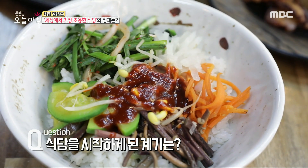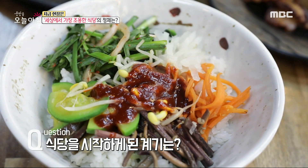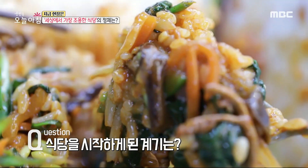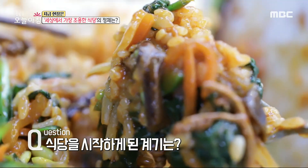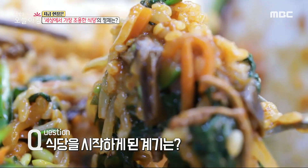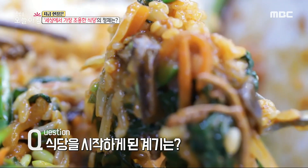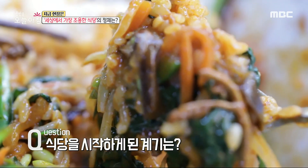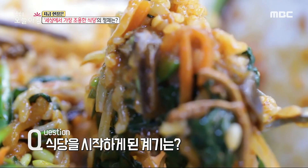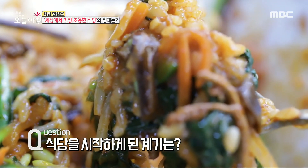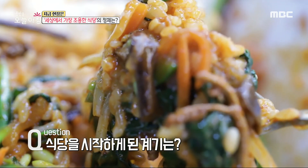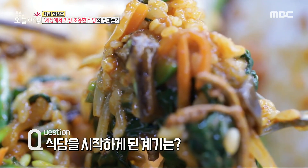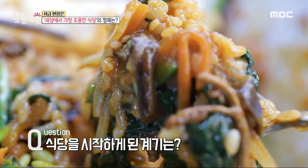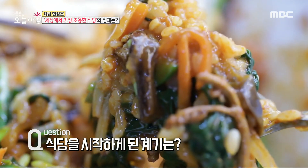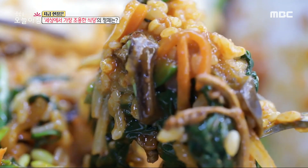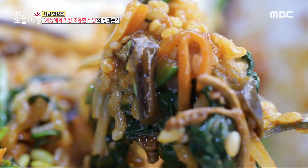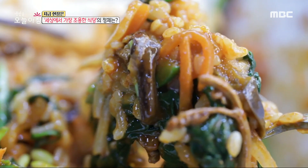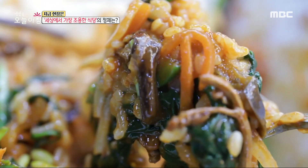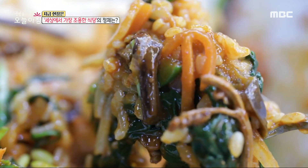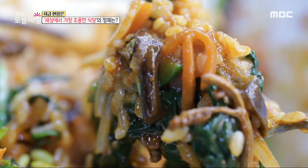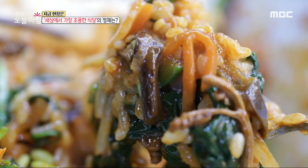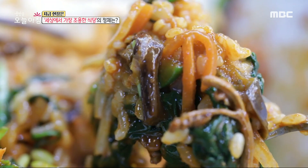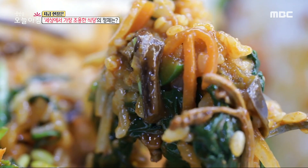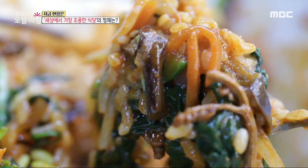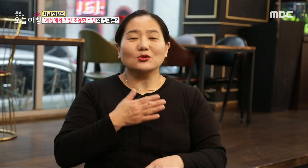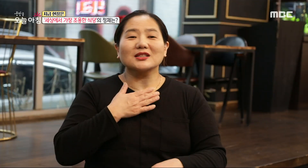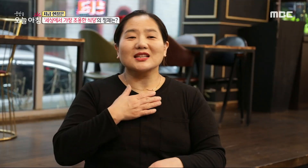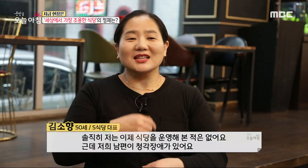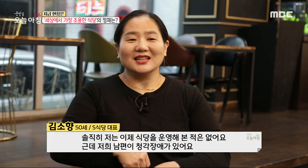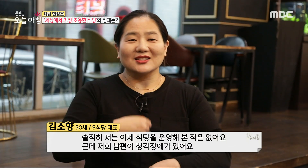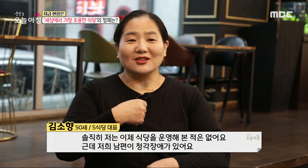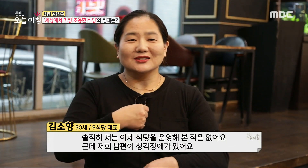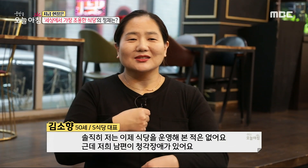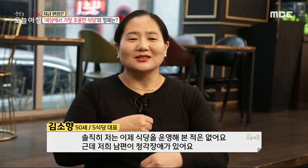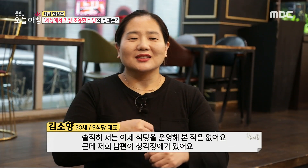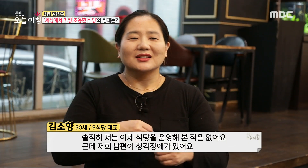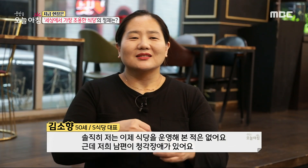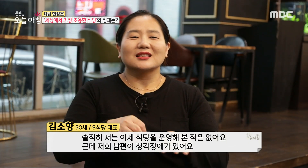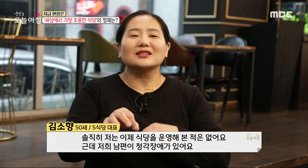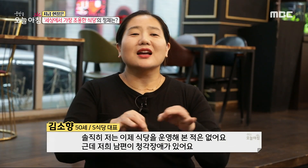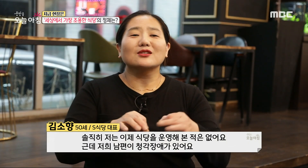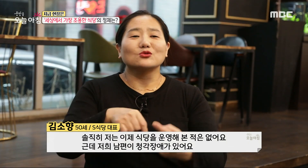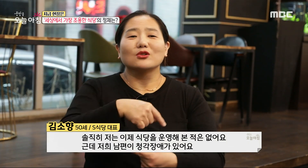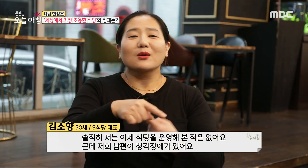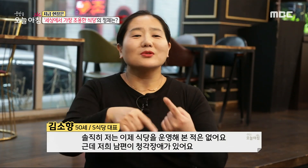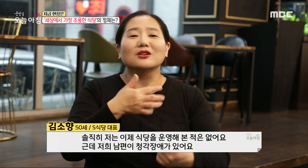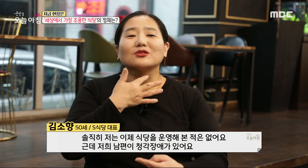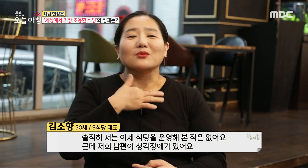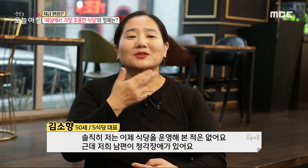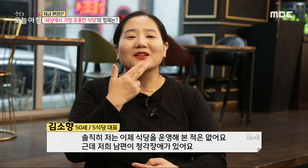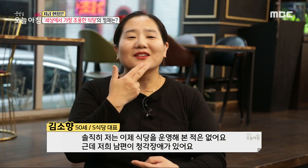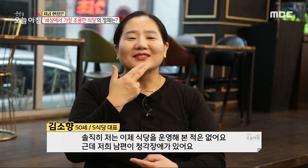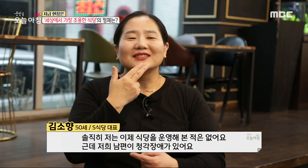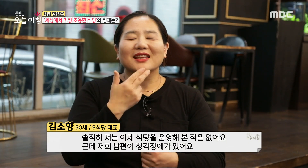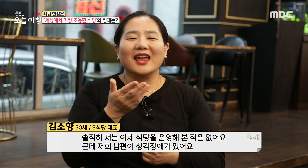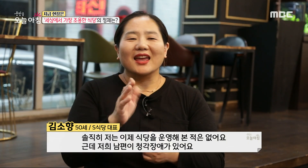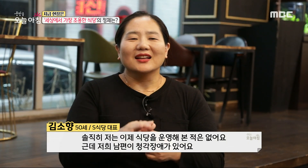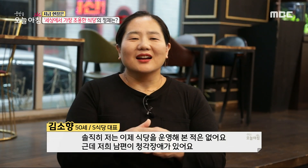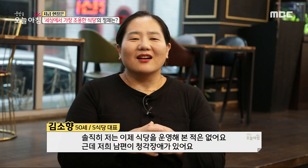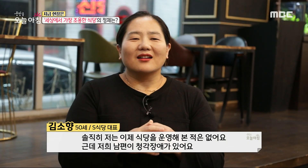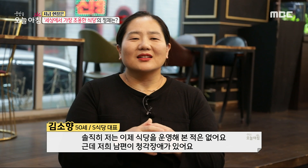이곳과 똑 닮은 비빔밥입니다. 솔직히 저는 이제 식당을 운영해 본 적은 없어요. 근데 제가